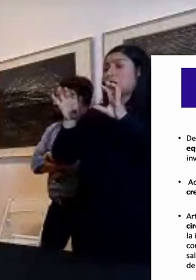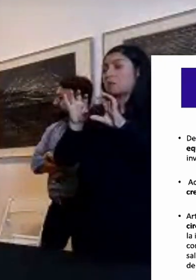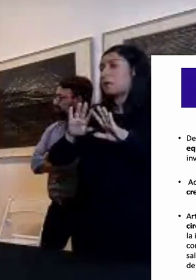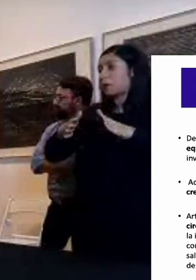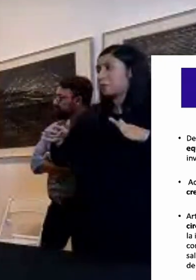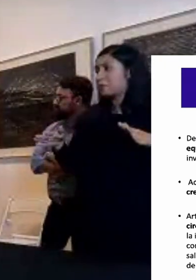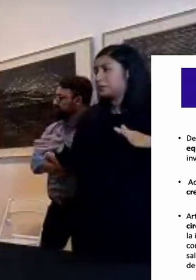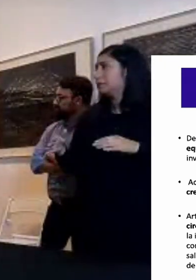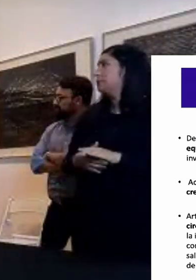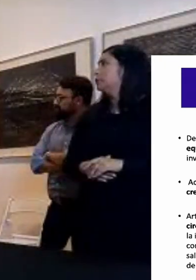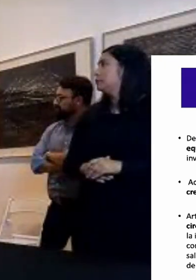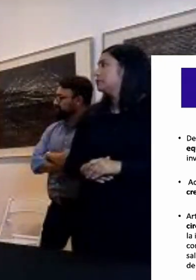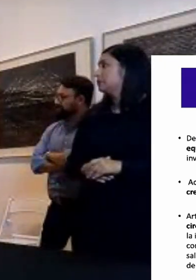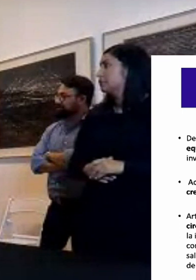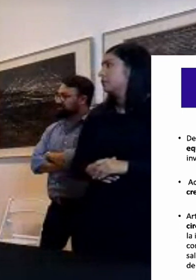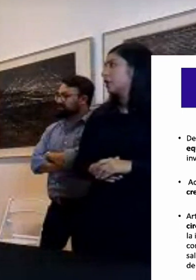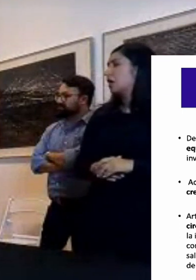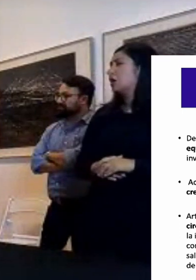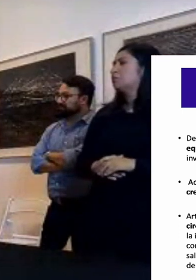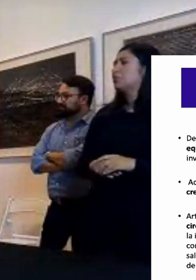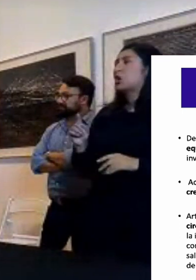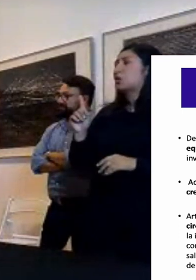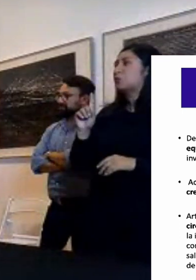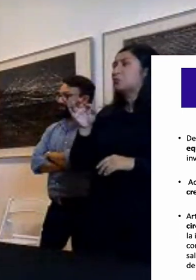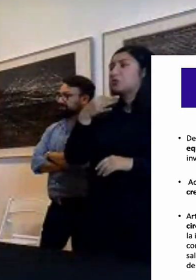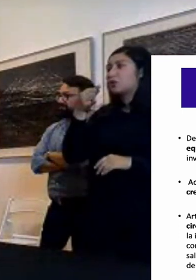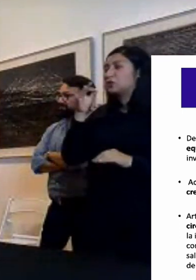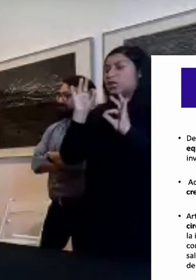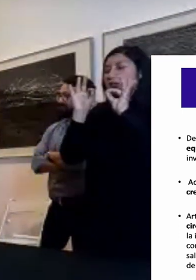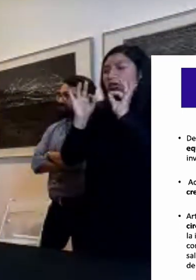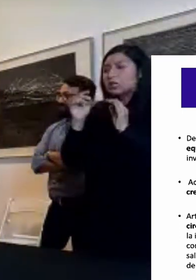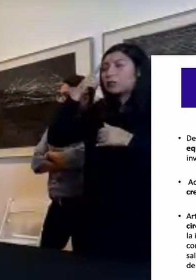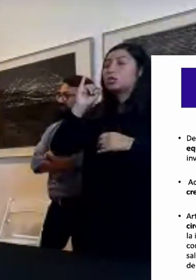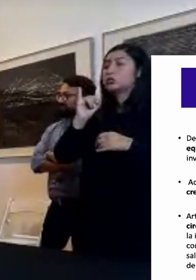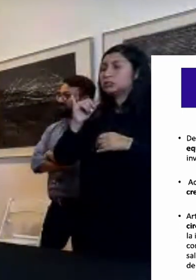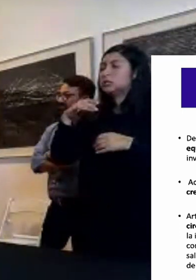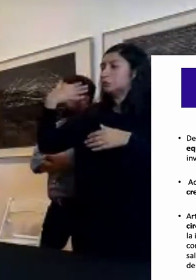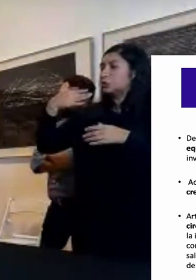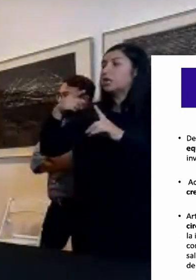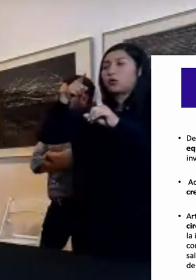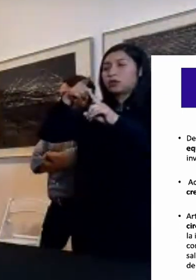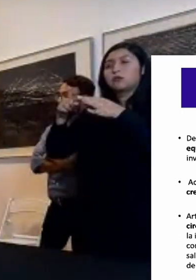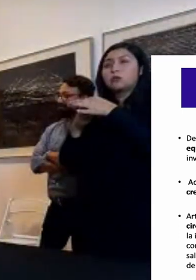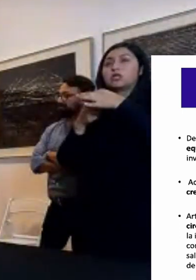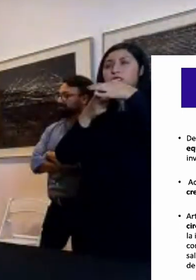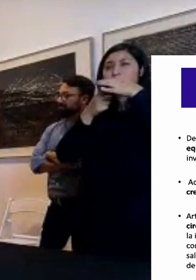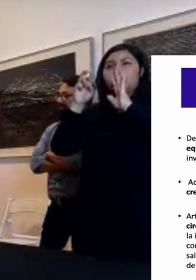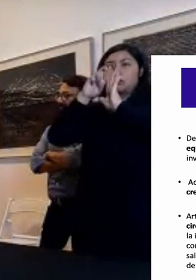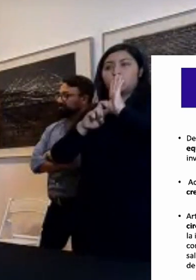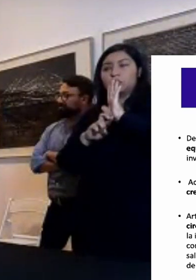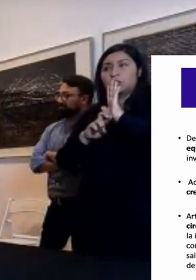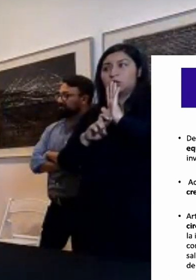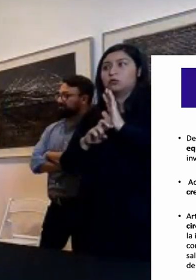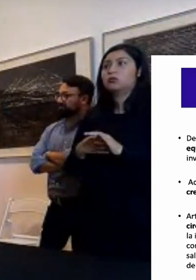Y no quiero entrar en mucho detalle, pero sí es relevante destacar los objetivos principales que tenía este proyecto, y era,